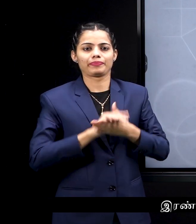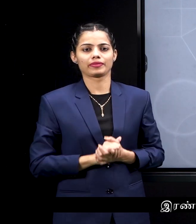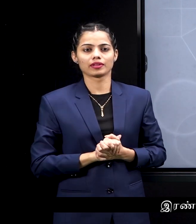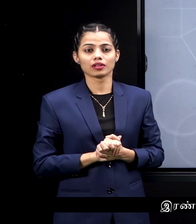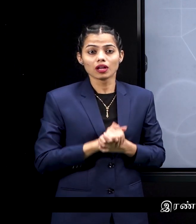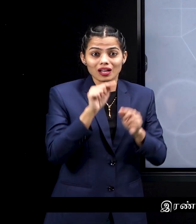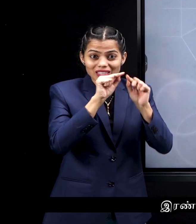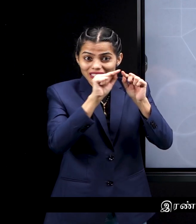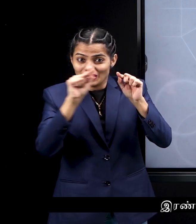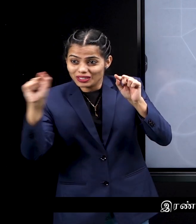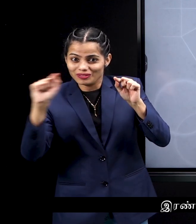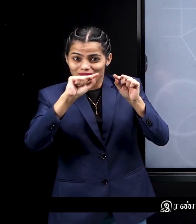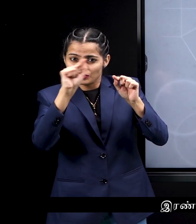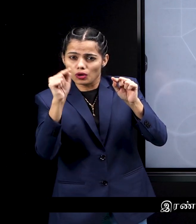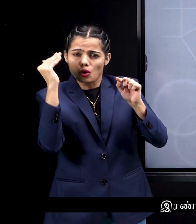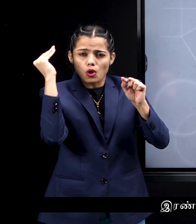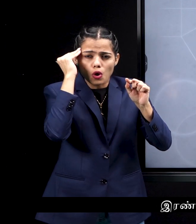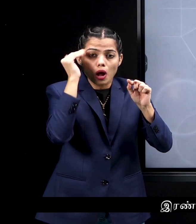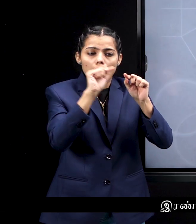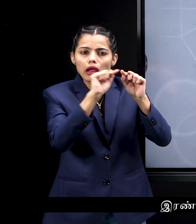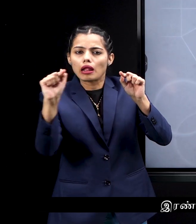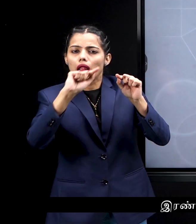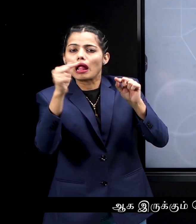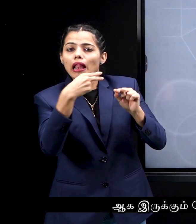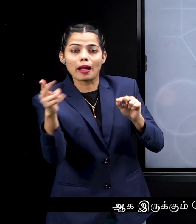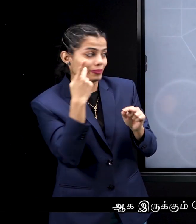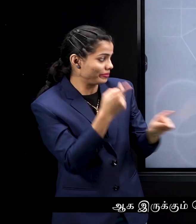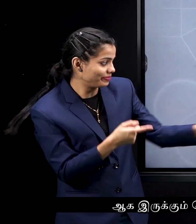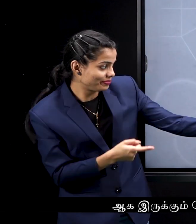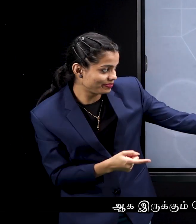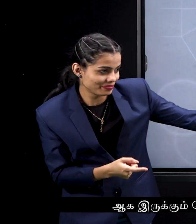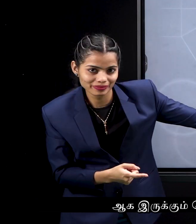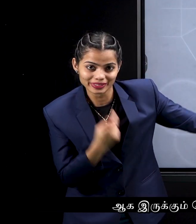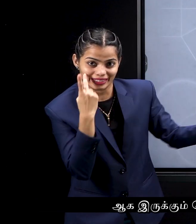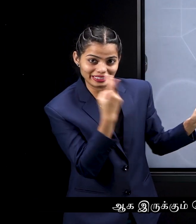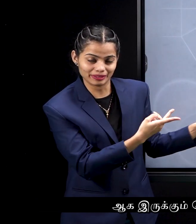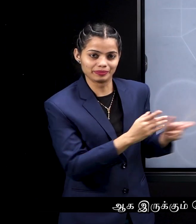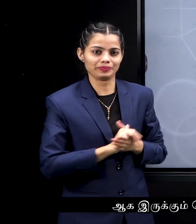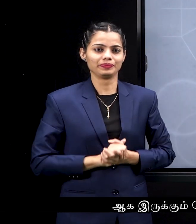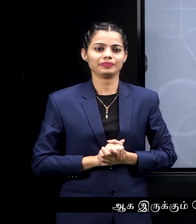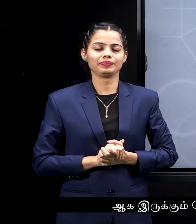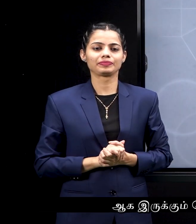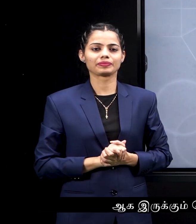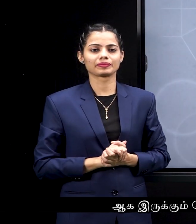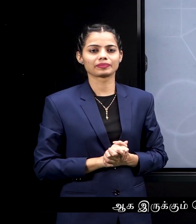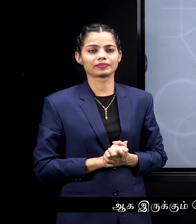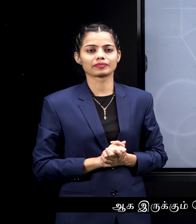இரண்டு கோணங்களின் கூட்டுத்தொகை 180 பாகையாக இருக்கும்போது அந்த கோணங்கள் துணை கோணங்கள் எனப்படும்.